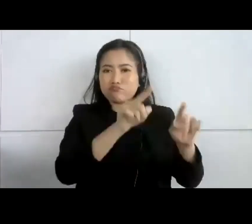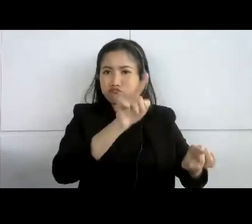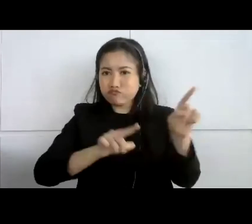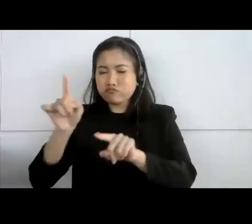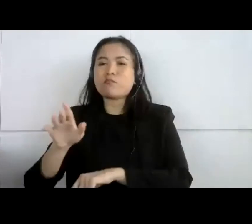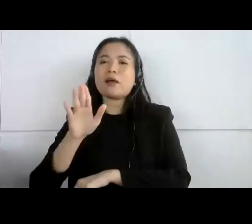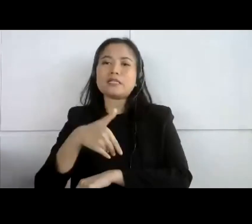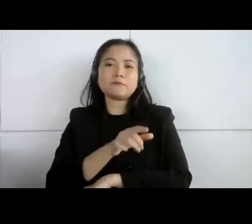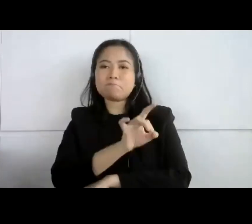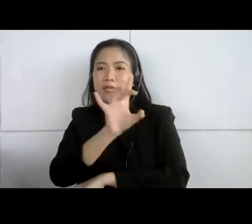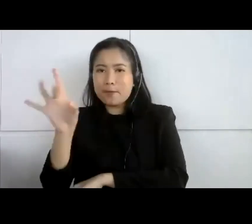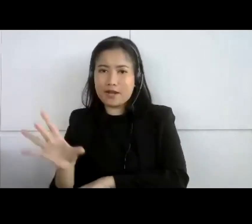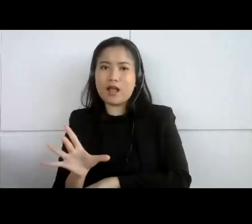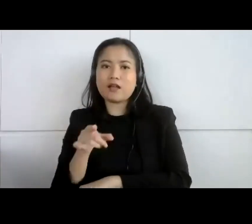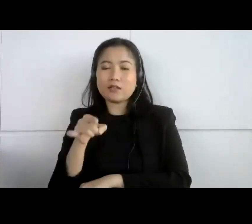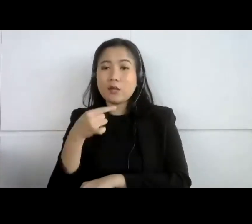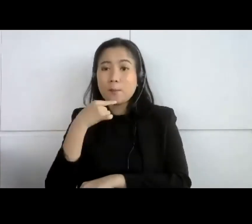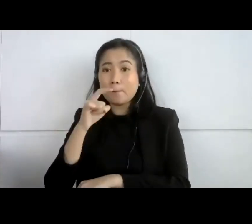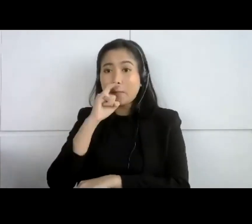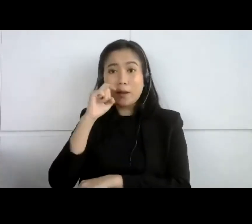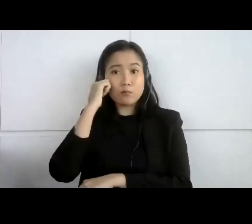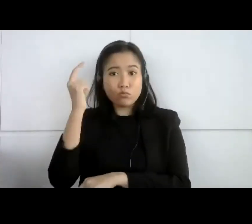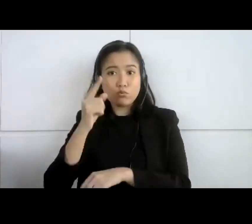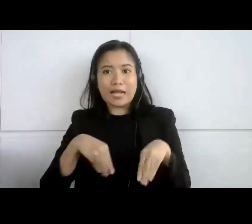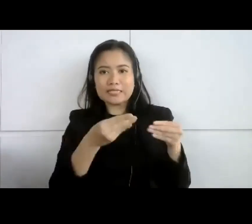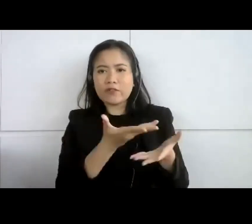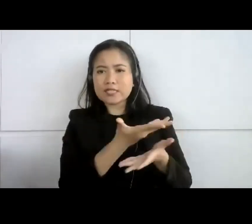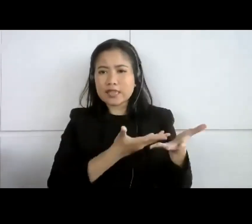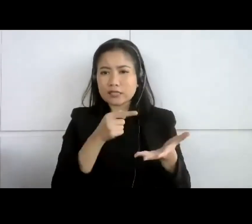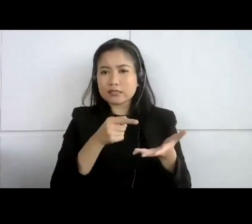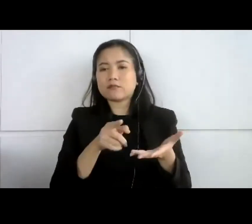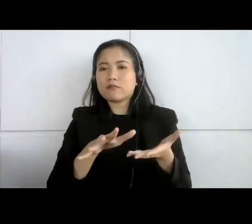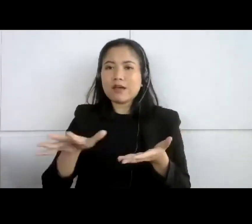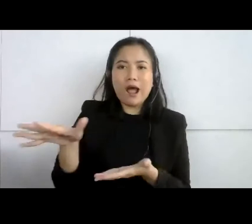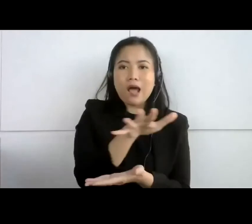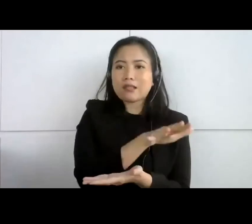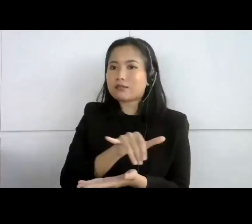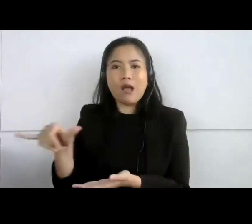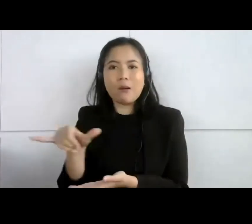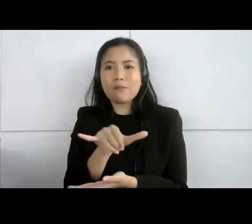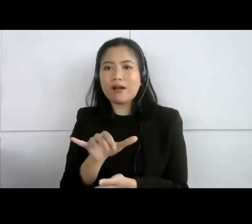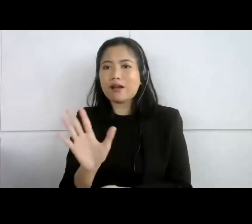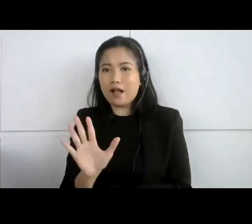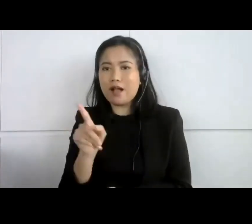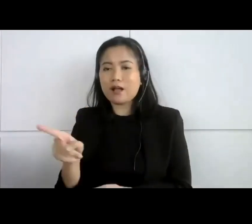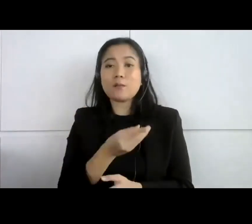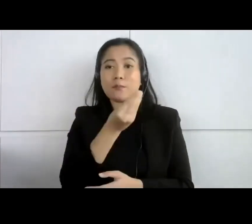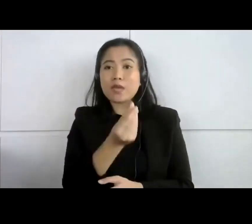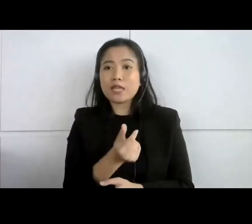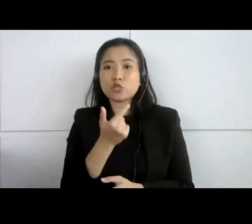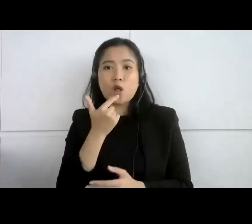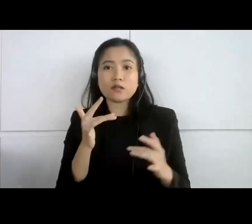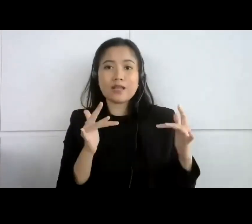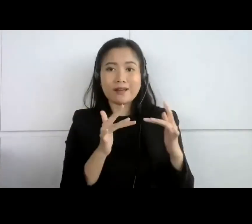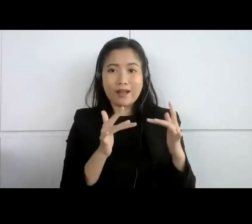Ketersediaan fasilitas oleh orang tua peserta didik tidak merata. Biaya jaringan khususnya untuk